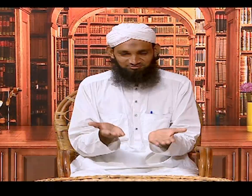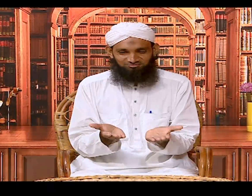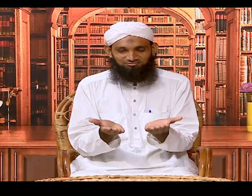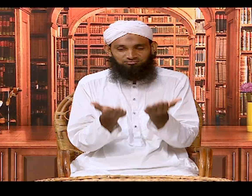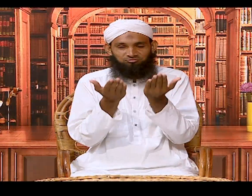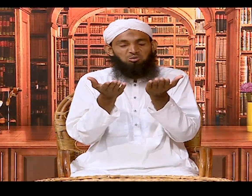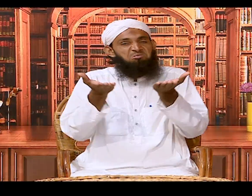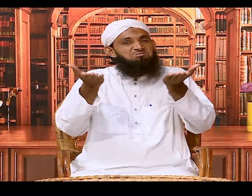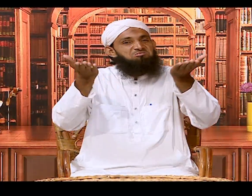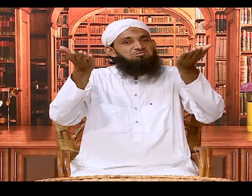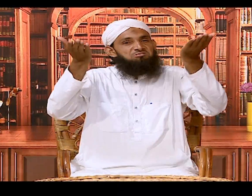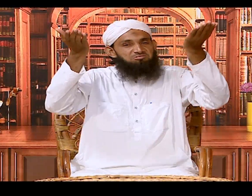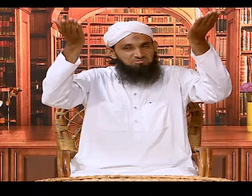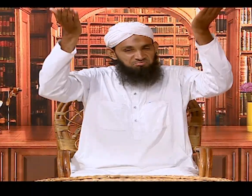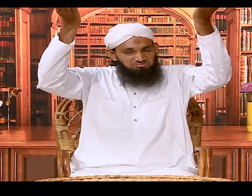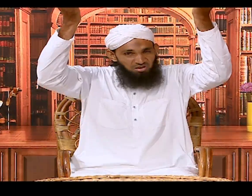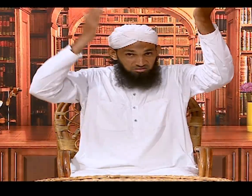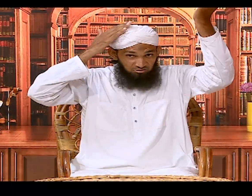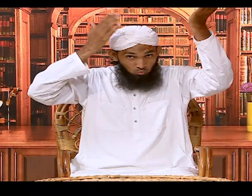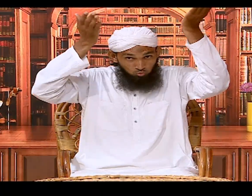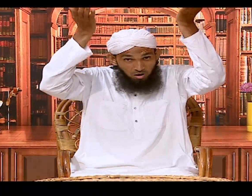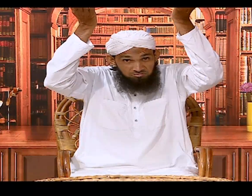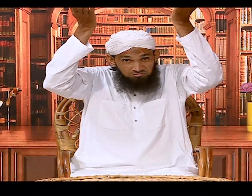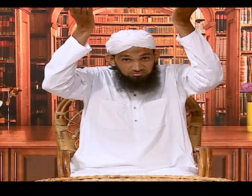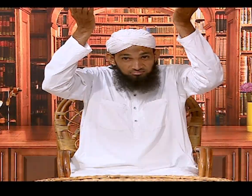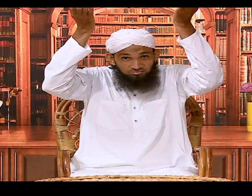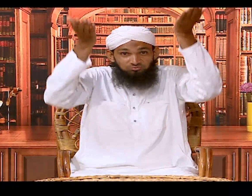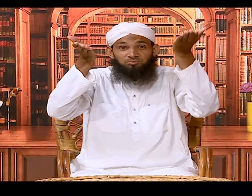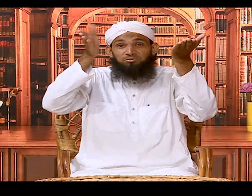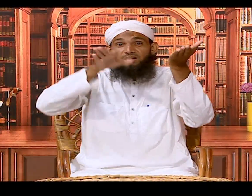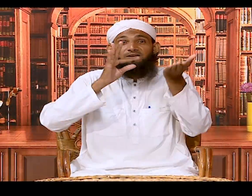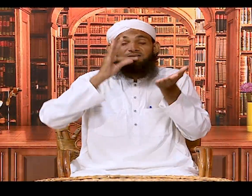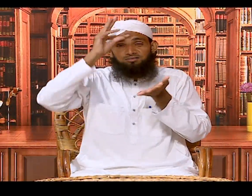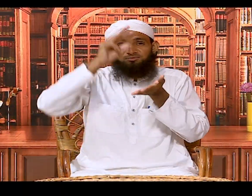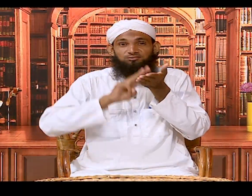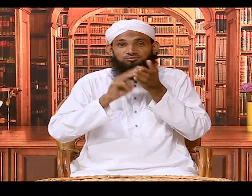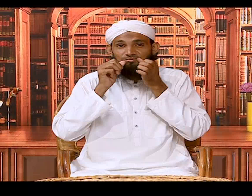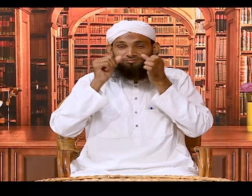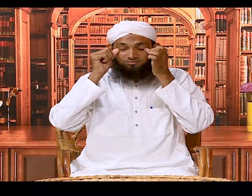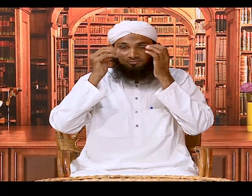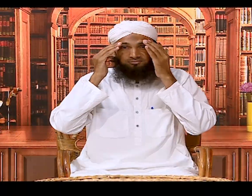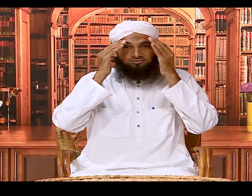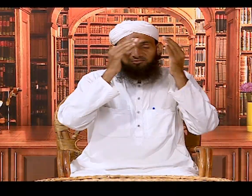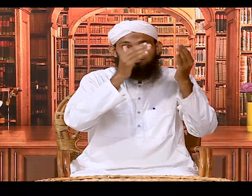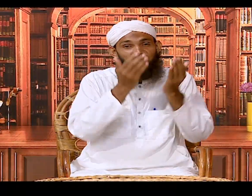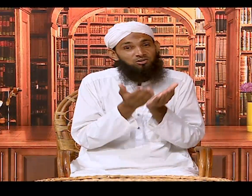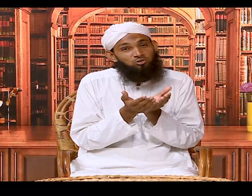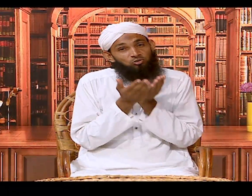ہاتھ اٹھائے اور اتنے بلند کیے کہ سر مبارک سے اوپر ہو گئے۔ پھر آپ صلی اللہ علیہ وآلہ وصحبہ وسلم نے